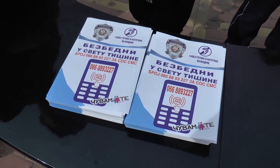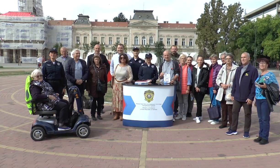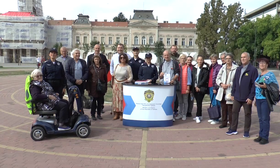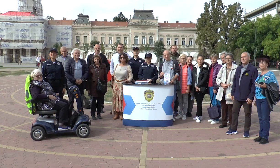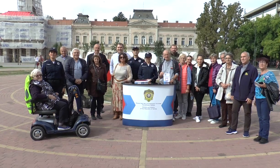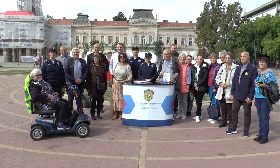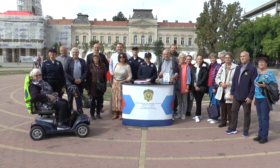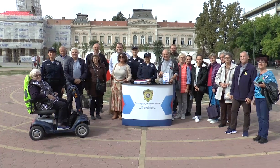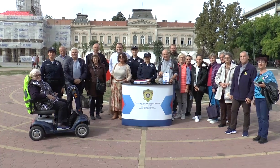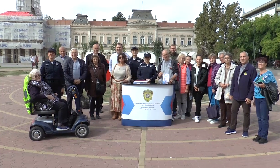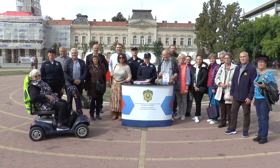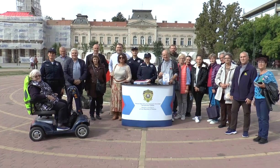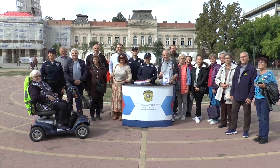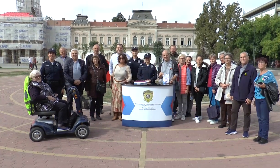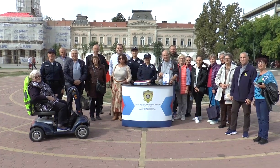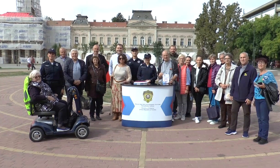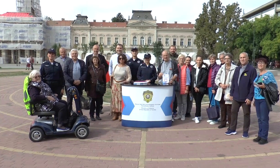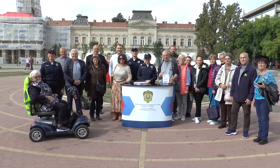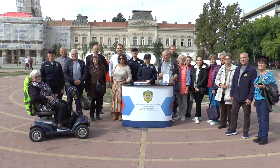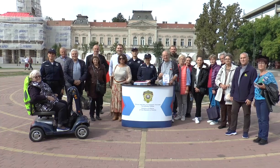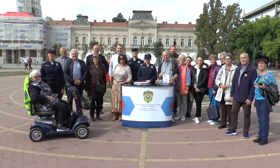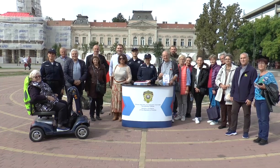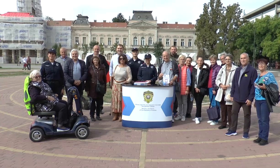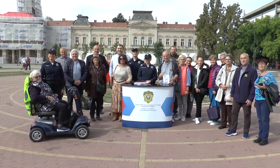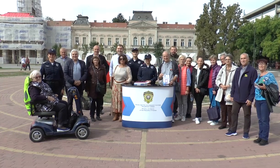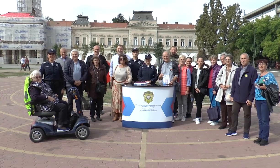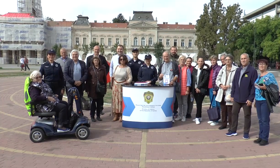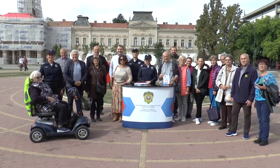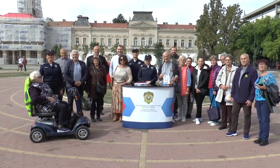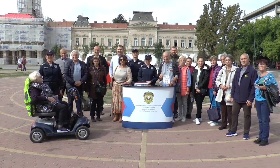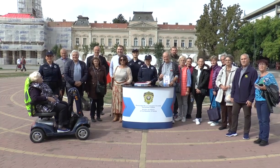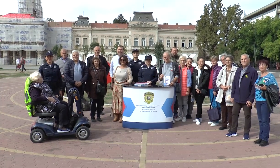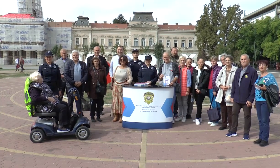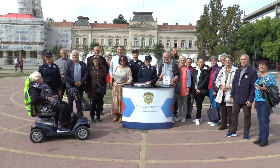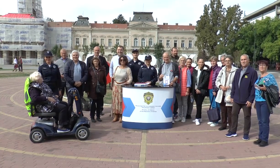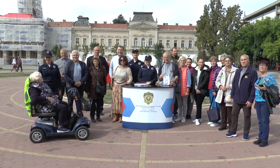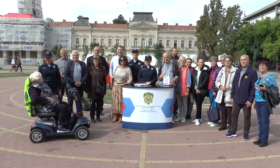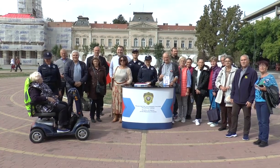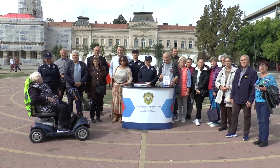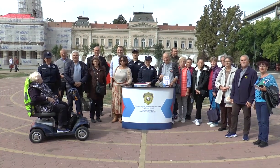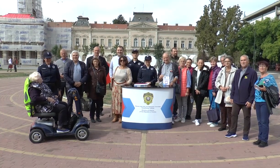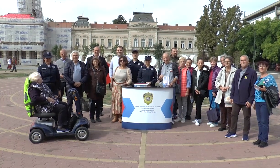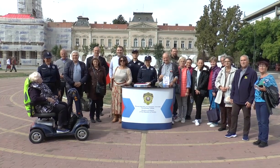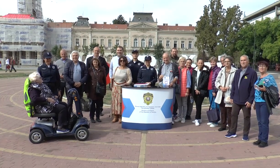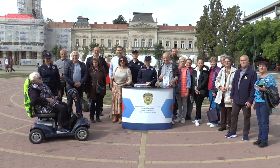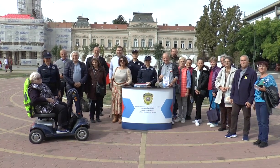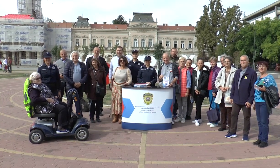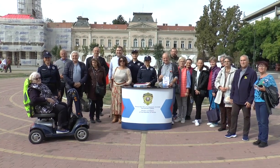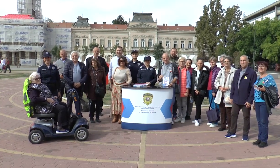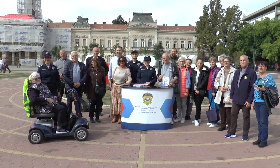fajta kommunikáció a rendőrök és a hallássérültek között a Biztonságban a csend világában című projekt eredménye,